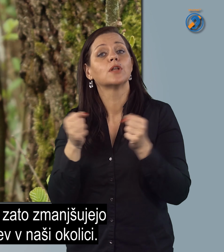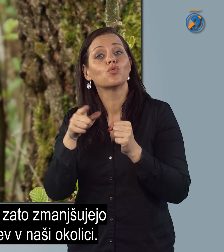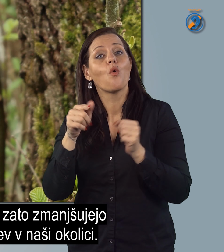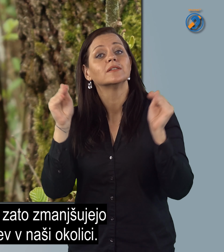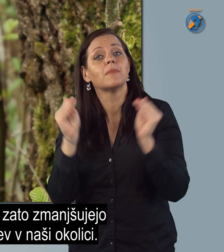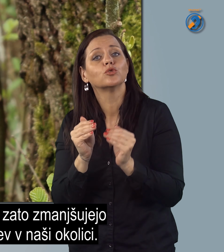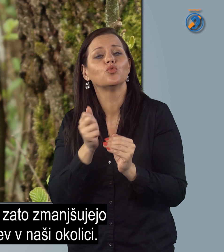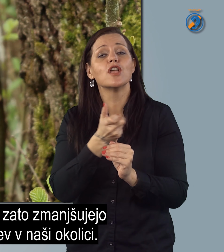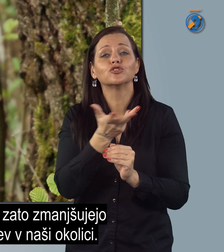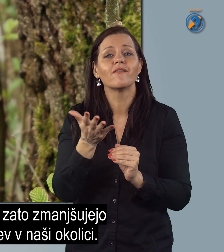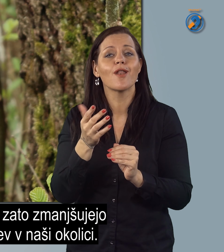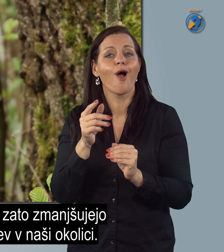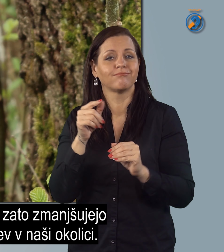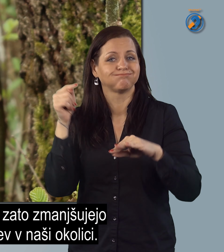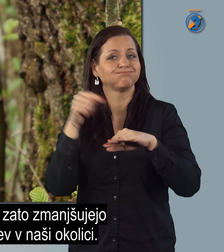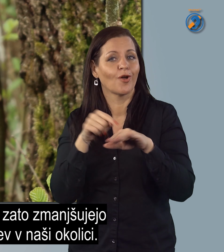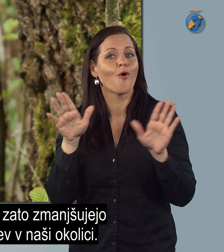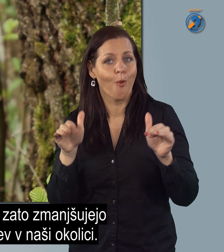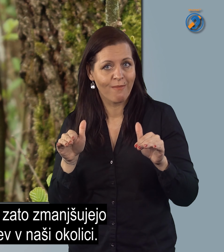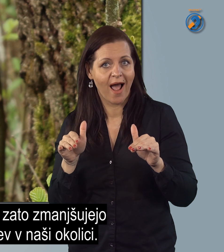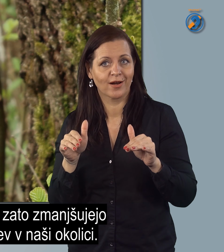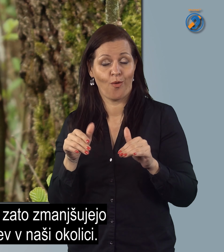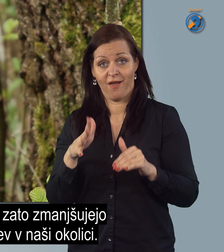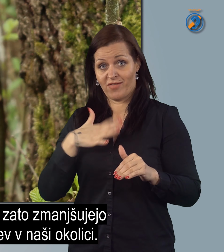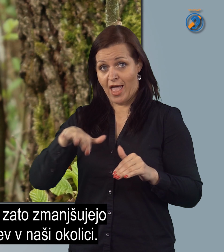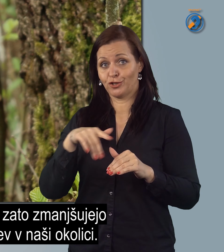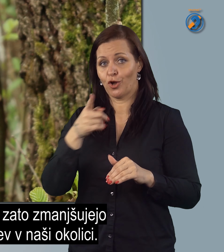zmanjšujejo število komarjev v naši okolici.